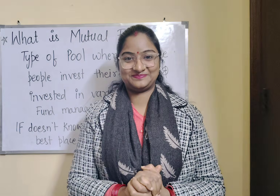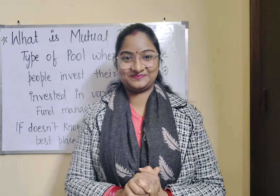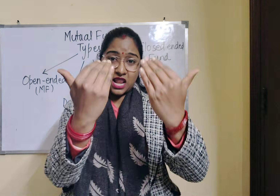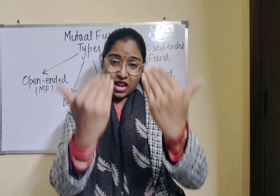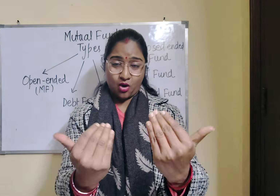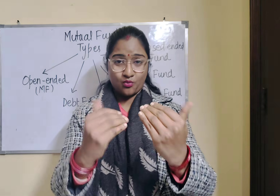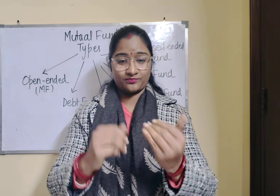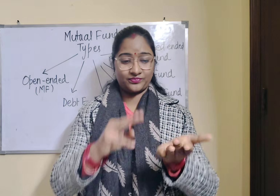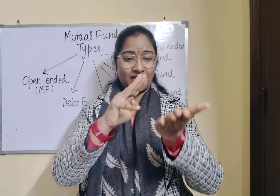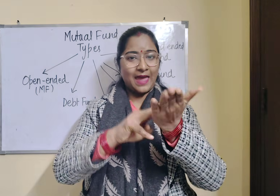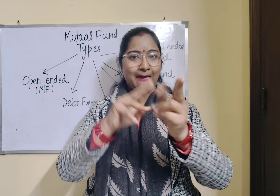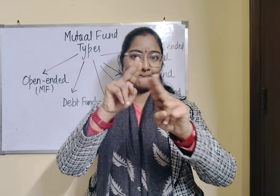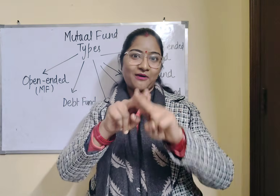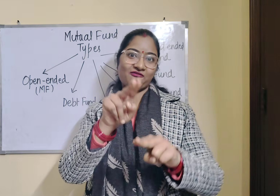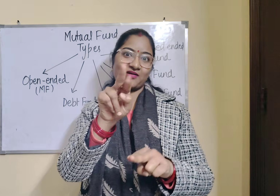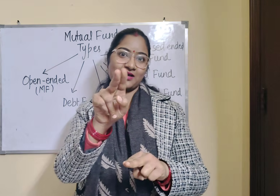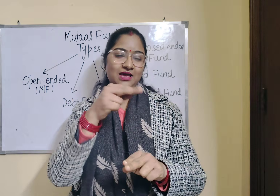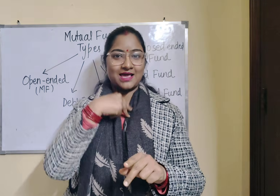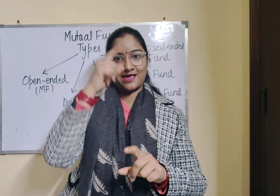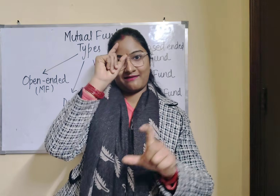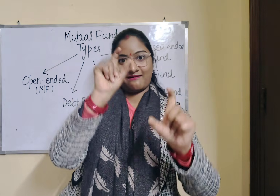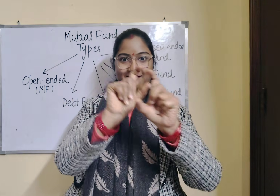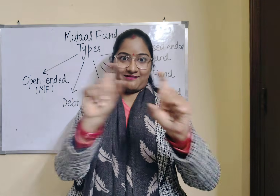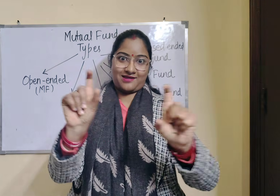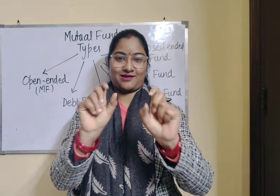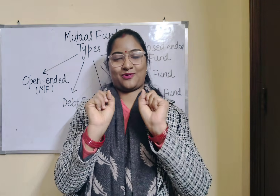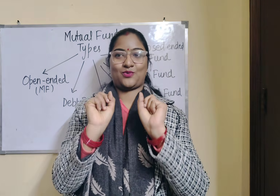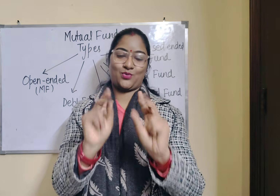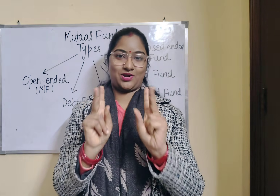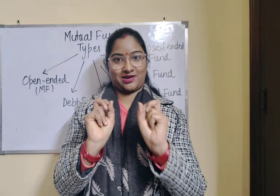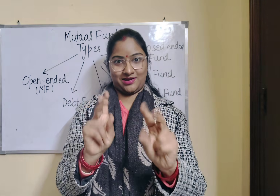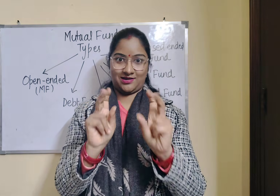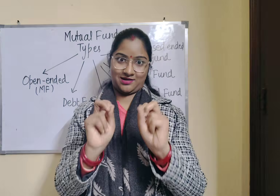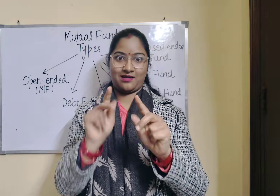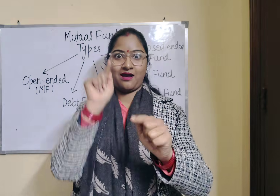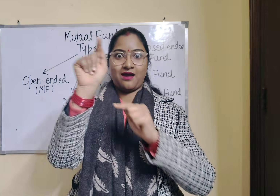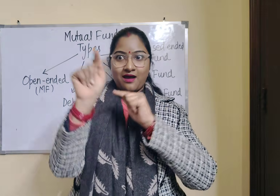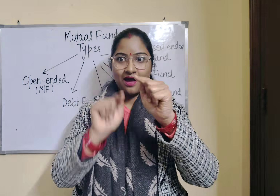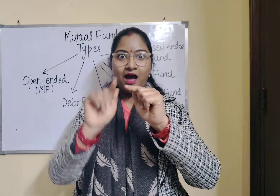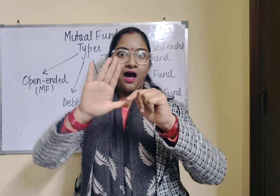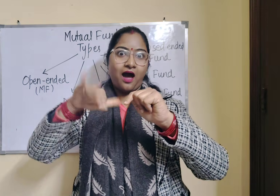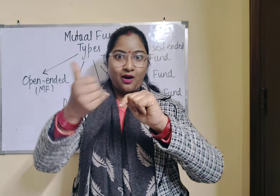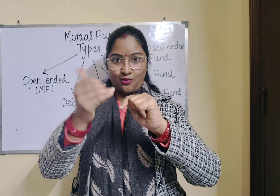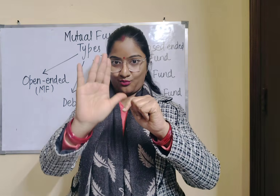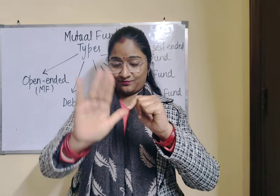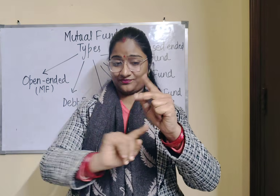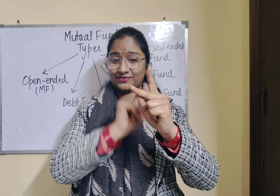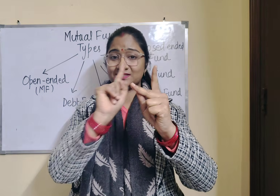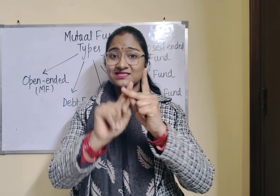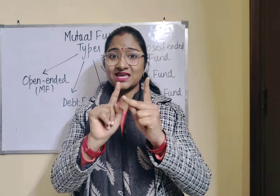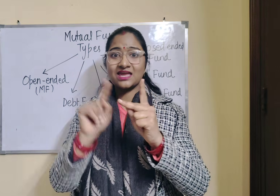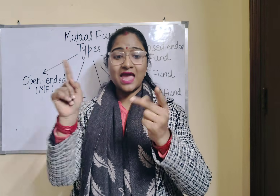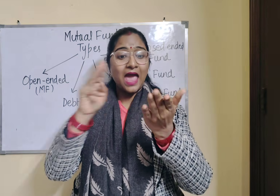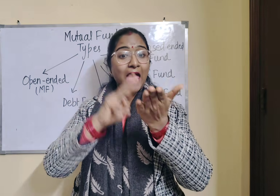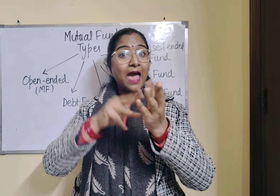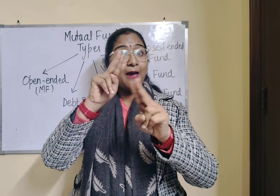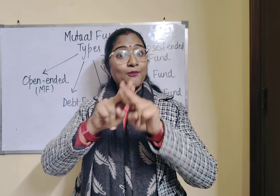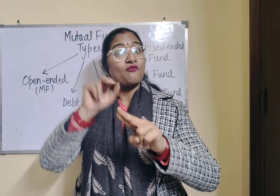म्यूचुअल फंड होते हैं, उसके बारे में अब आप समझते हैं। अब जैसे आपको पता चल गया कि म्यूचुअल फंड क्या होता है, उसका बेसिक समझ में आ गया। अब